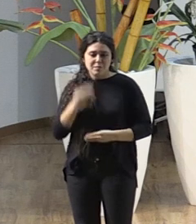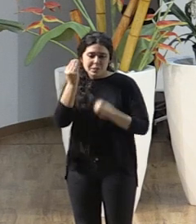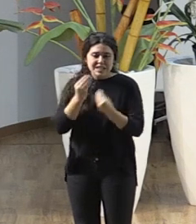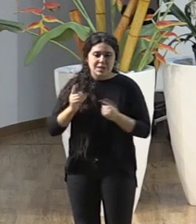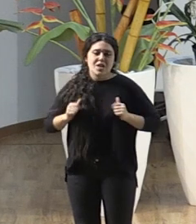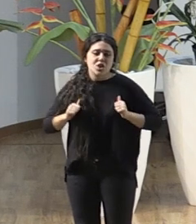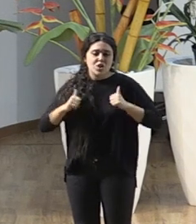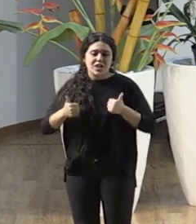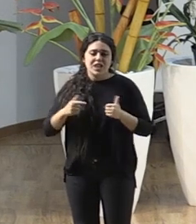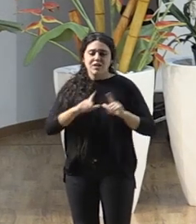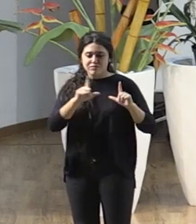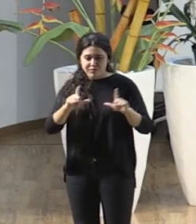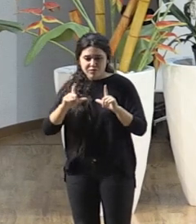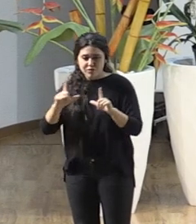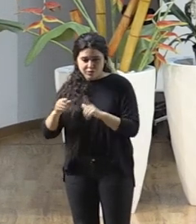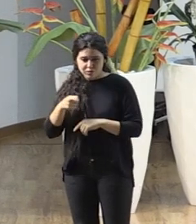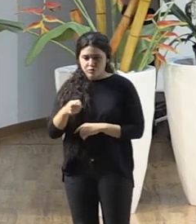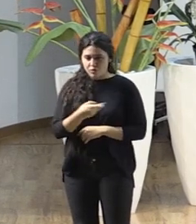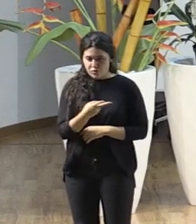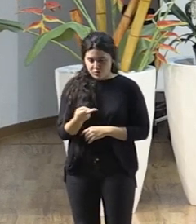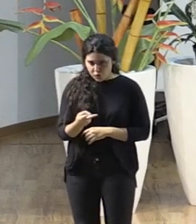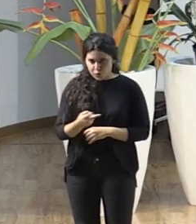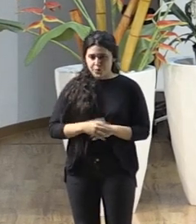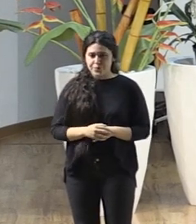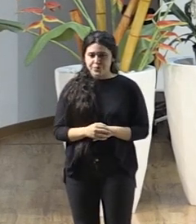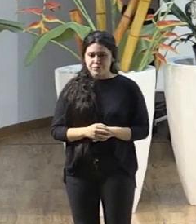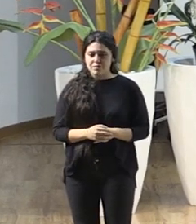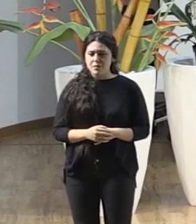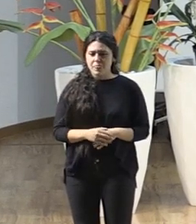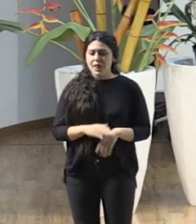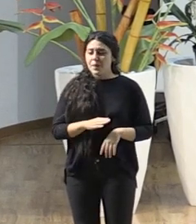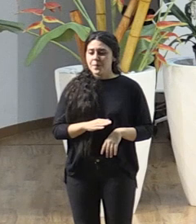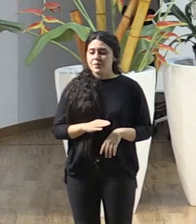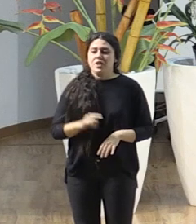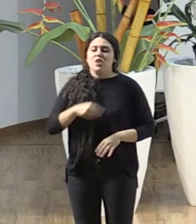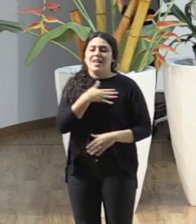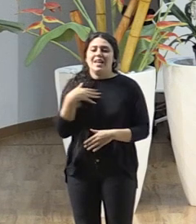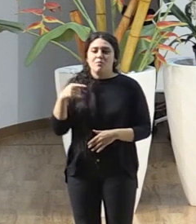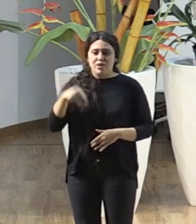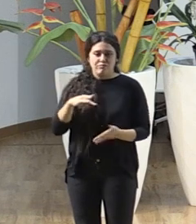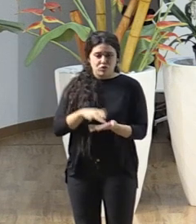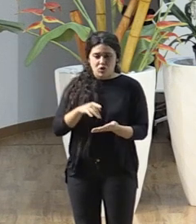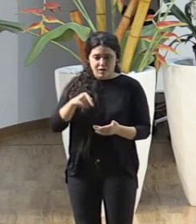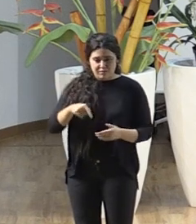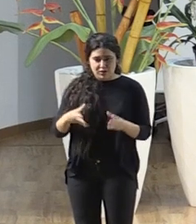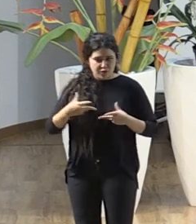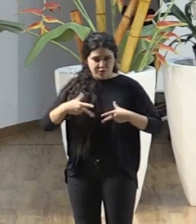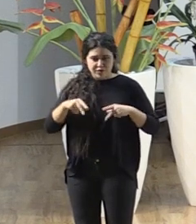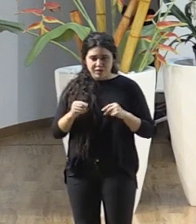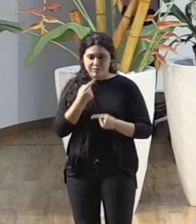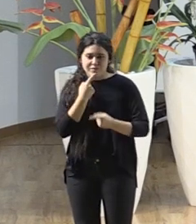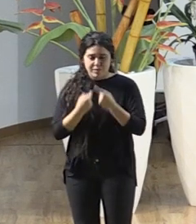para irnos de aquí con respuestas, sino para irnos de aquí con nuevas preguntas y nuevas